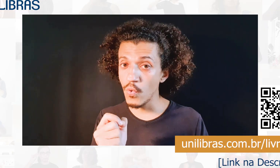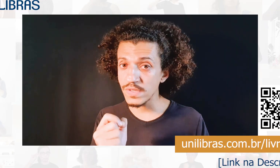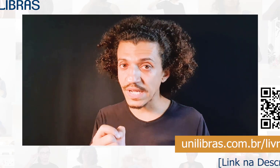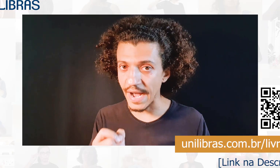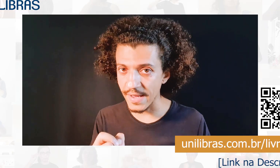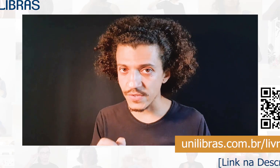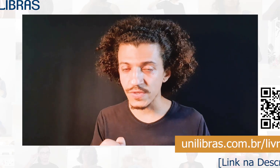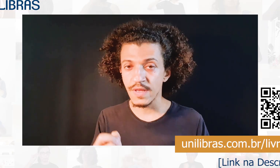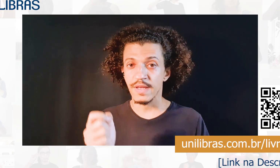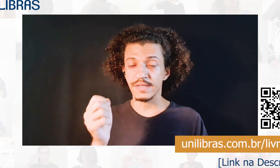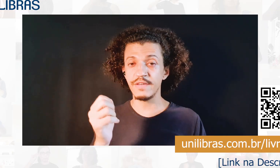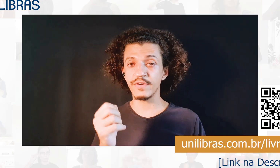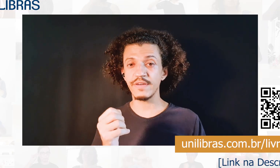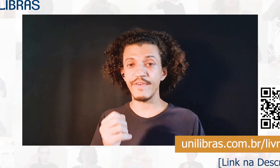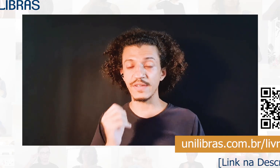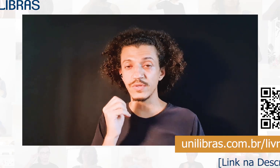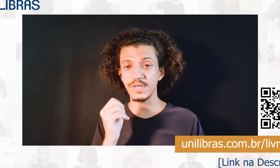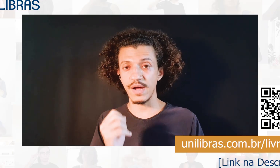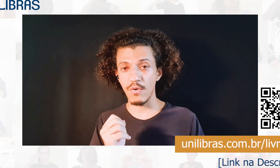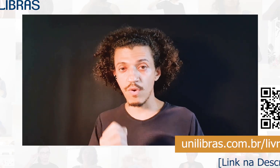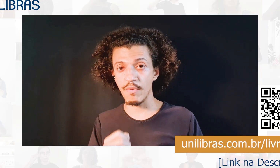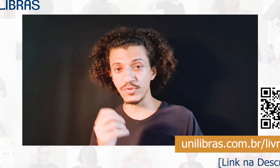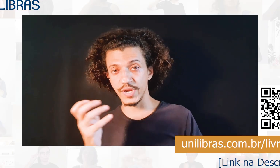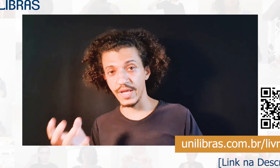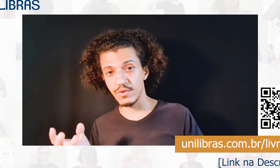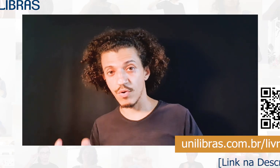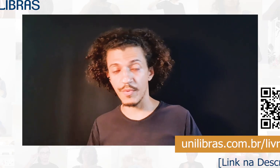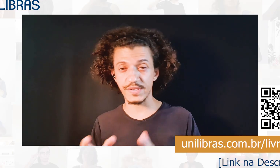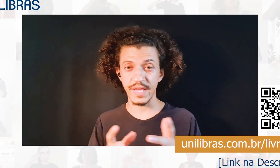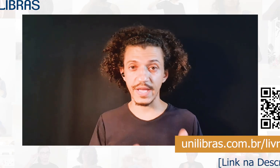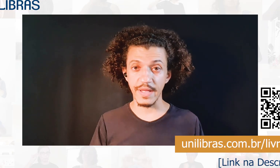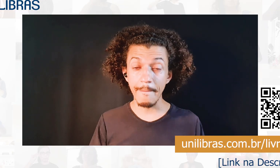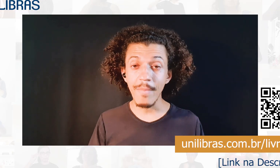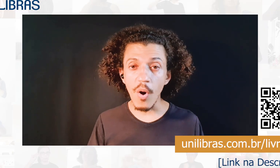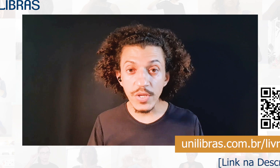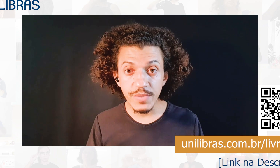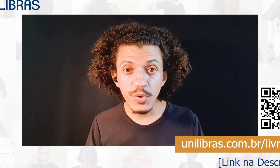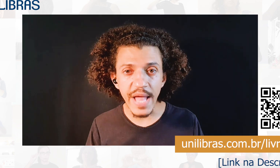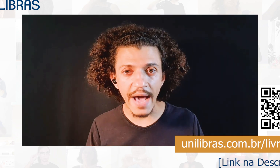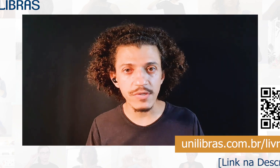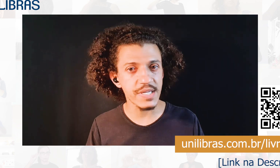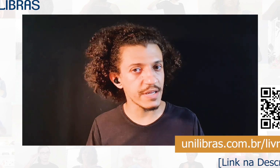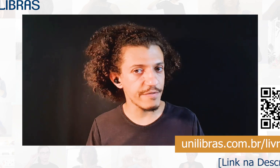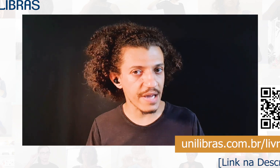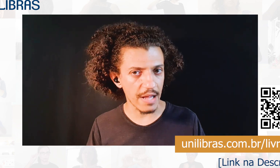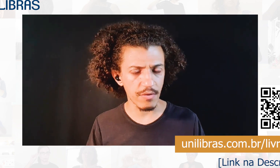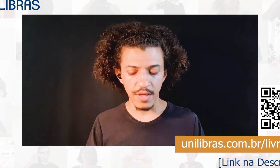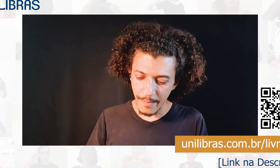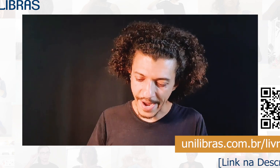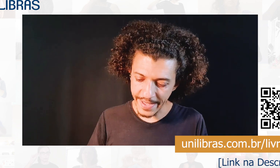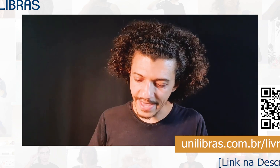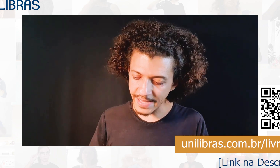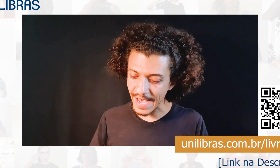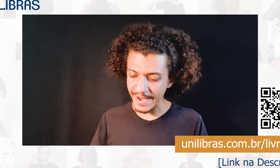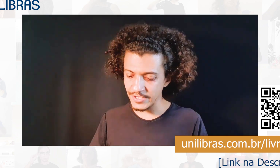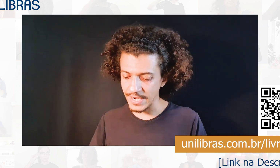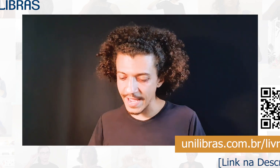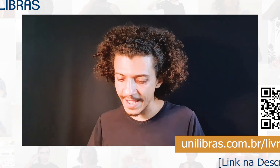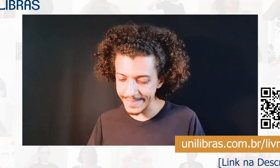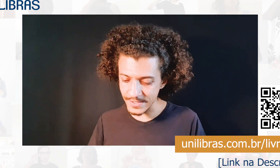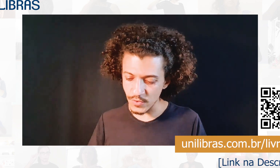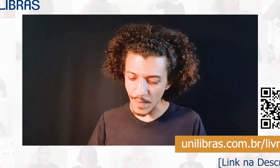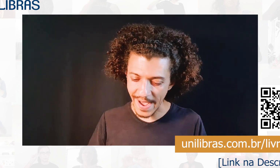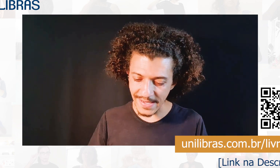em alguns casos, se você faz o sinal com a mão direita ou com a mão esquerda, pode mudar o significado. Para quem é da área